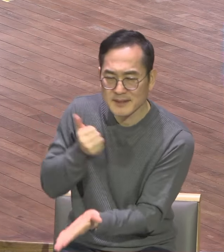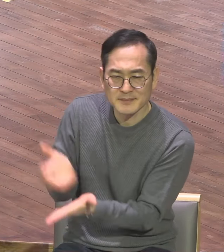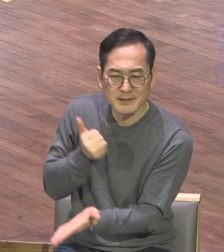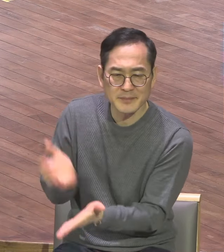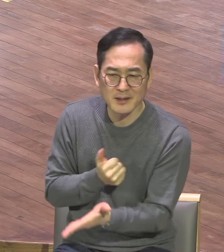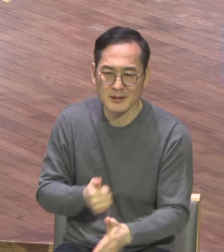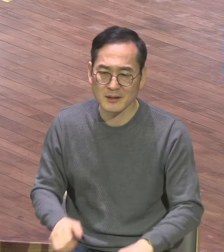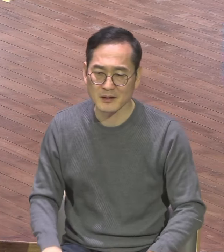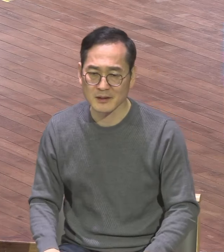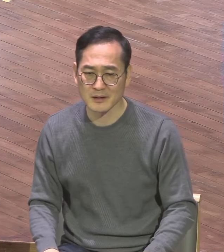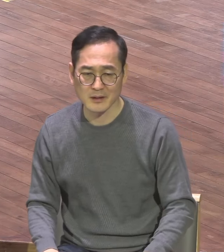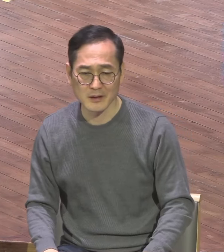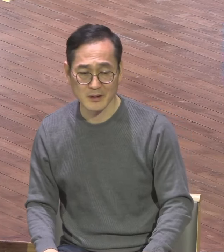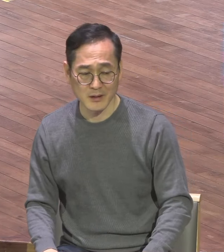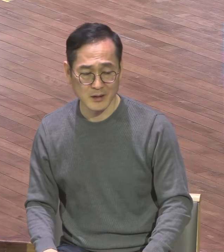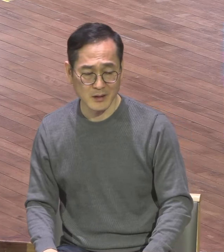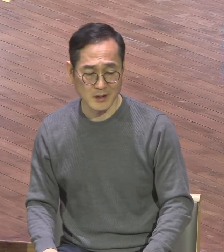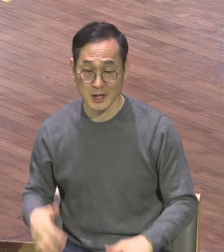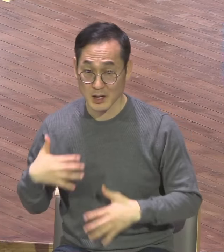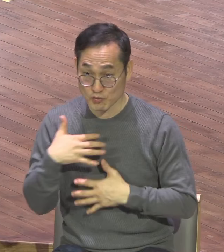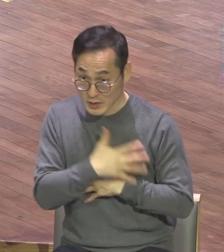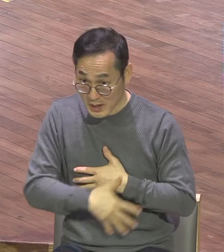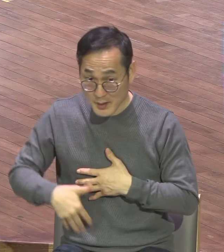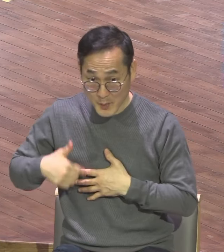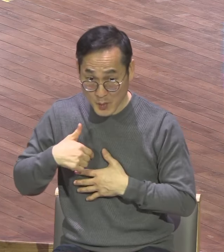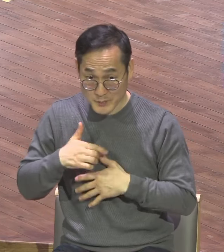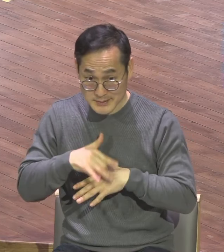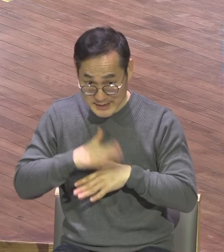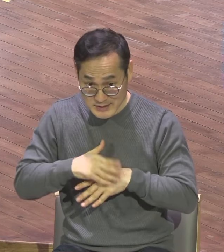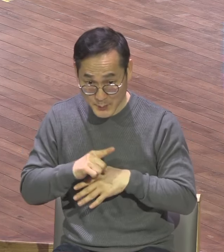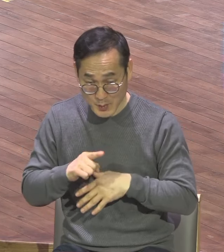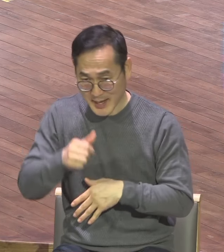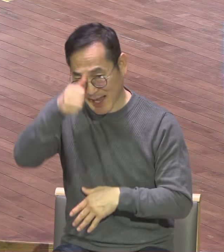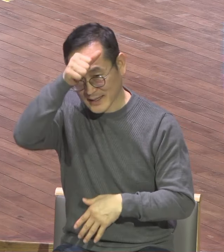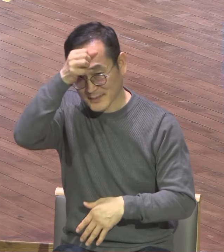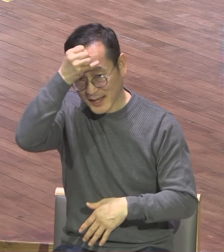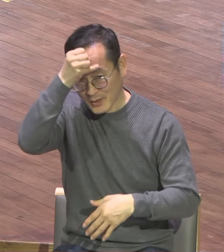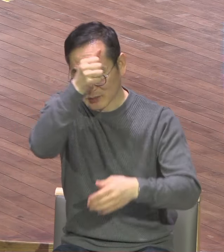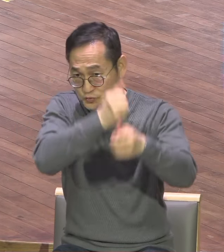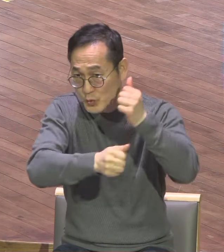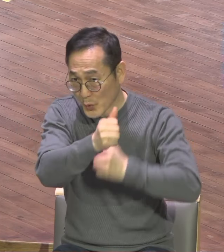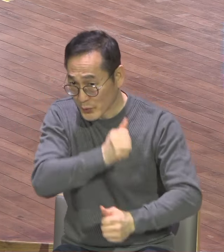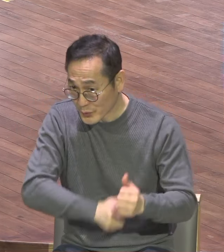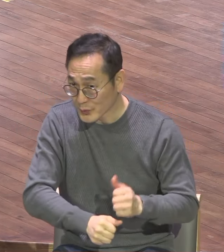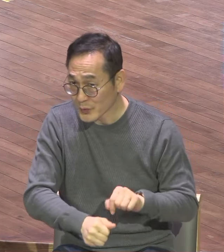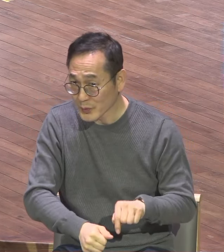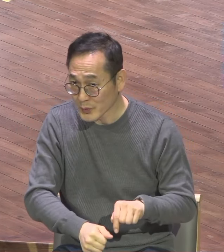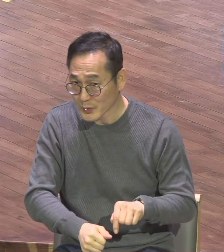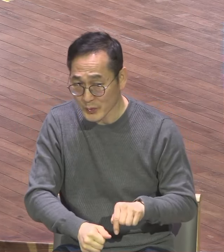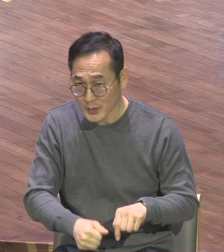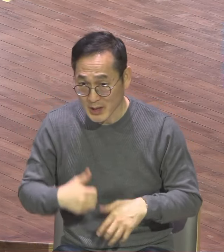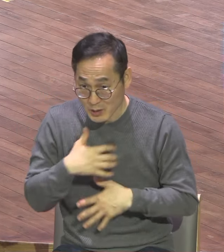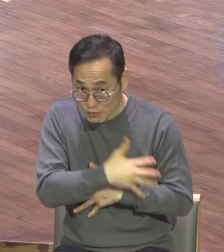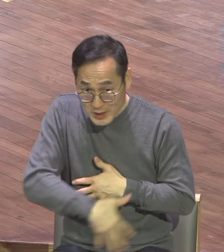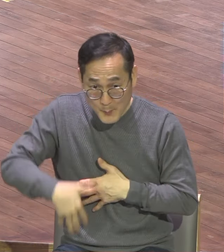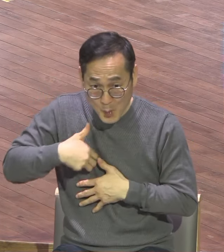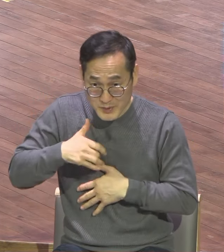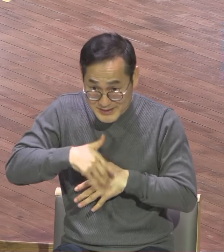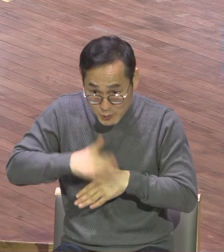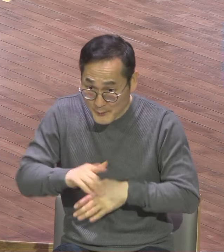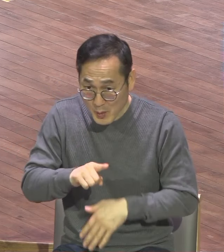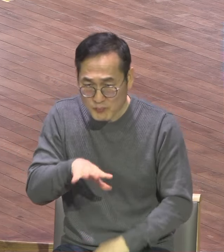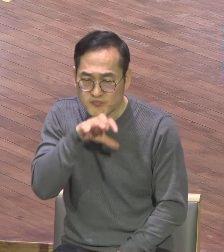체질이 그렇게 형성되어 있습니다. 우리 체질이 창세기 3장에 아담의 후손이라. 우리 체질이 뭐야?